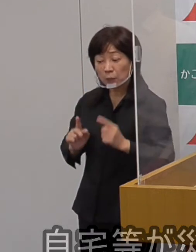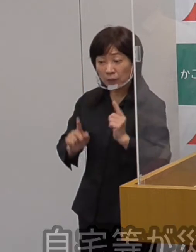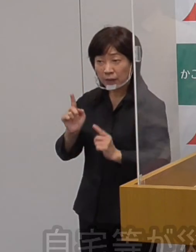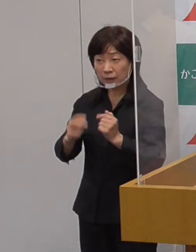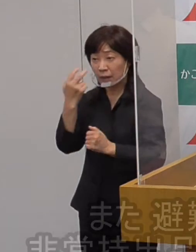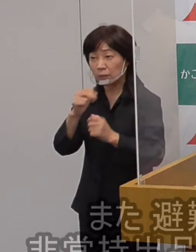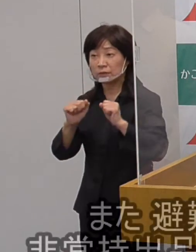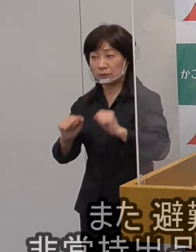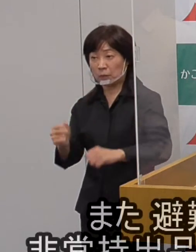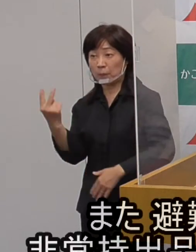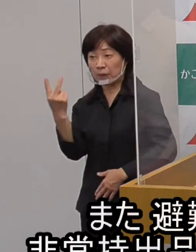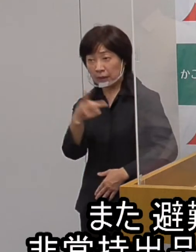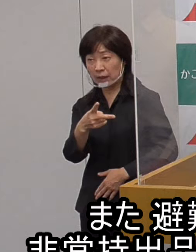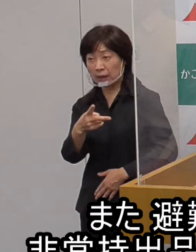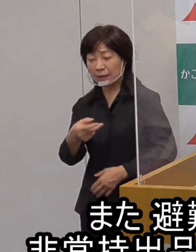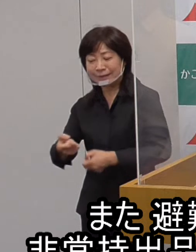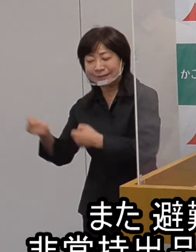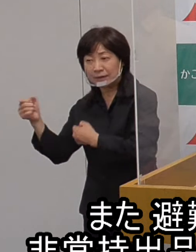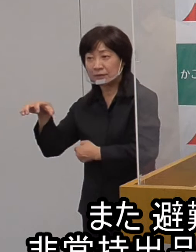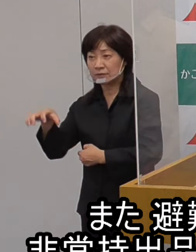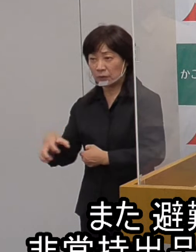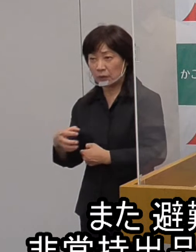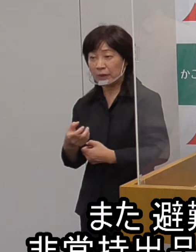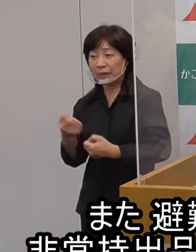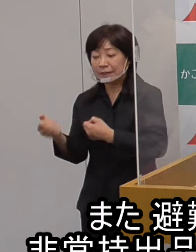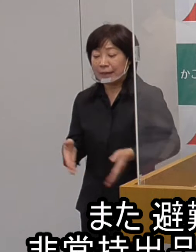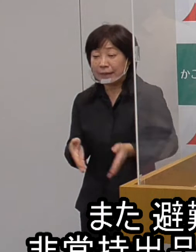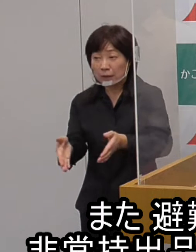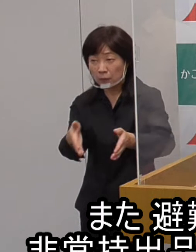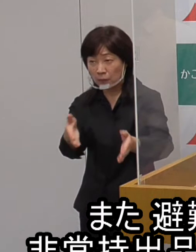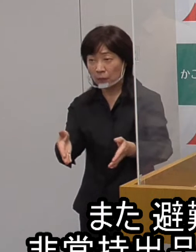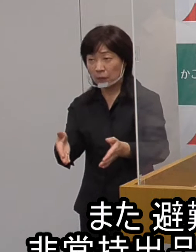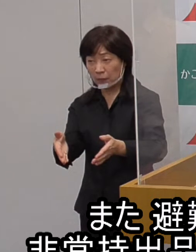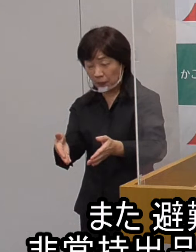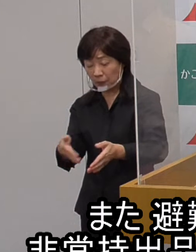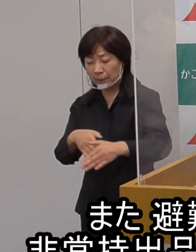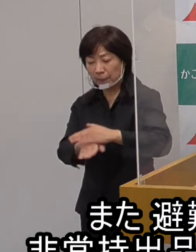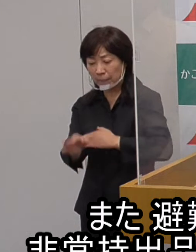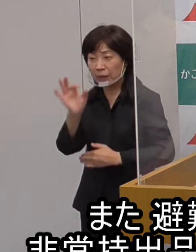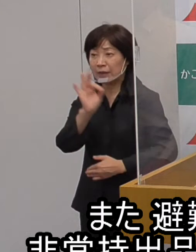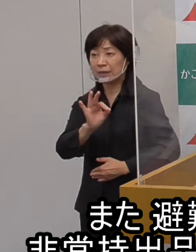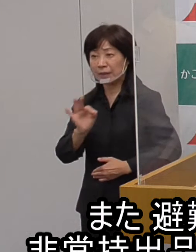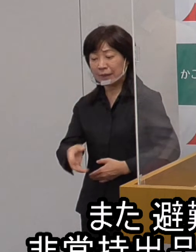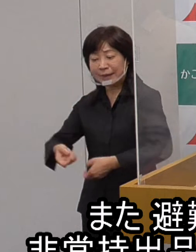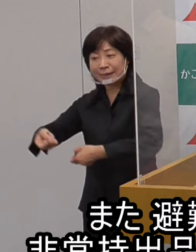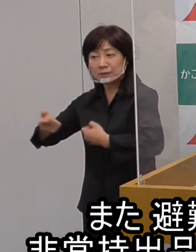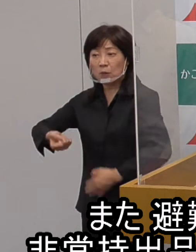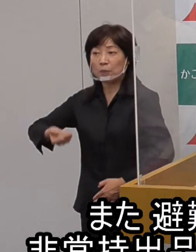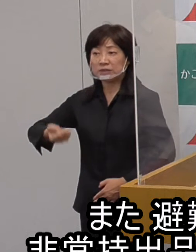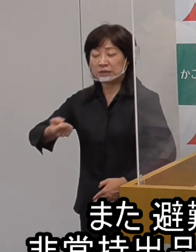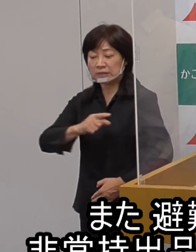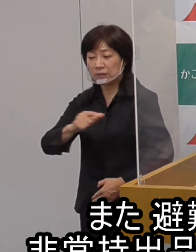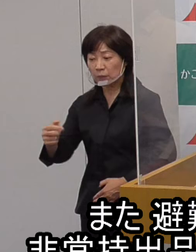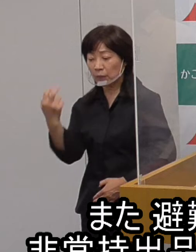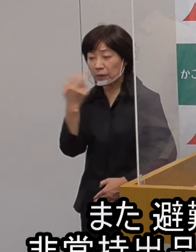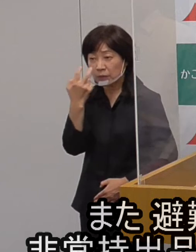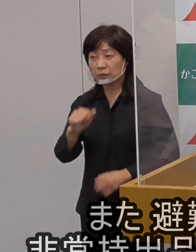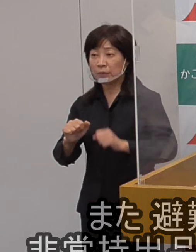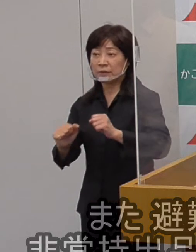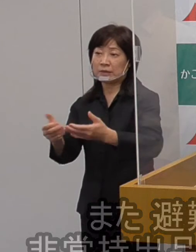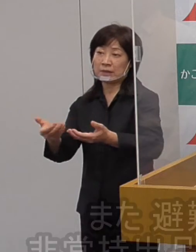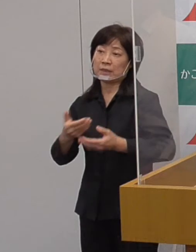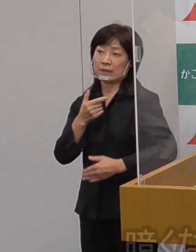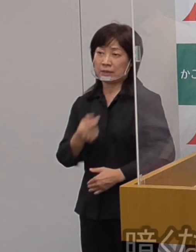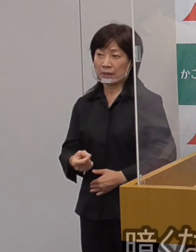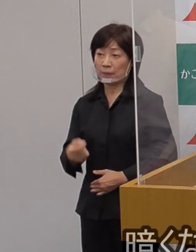か、また避難所、避難経路、備蓄品や非常持ち出し品の確認を行っていただく